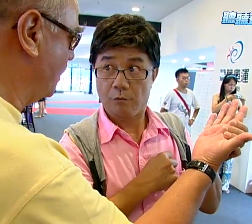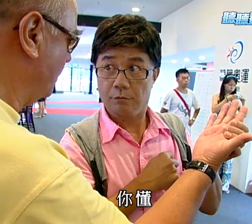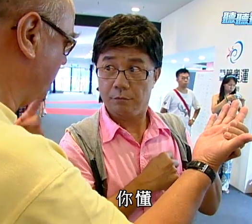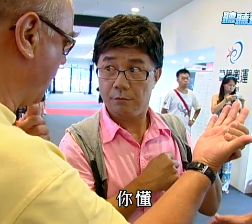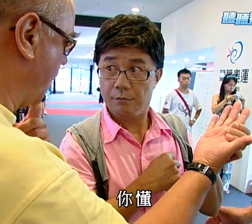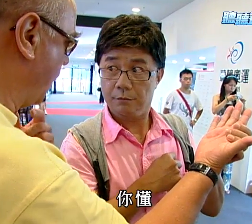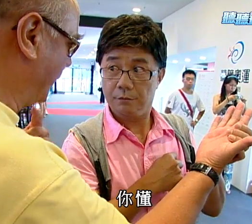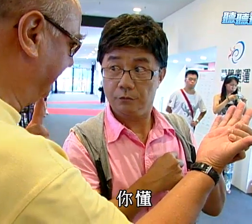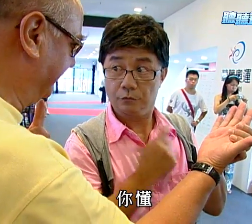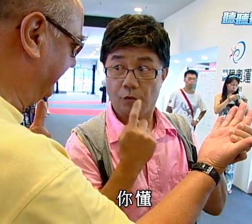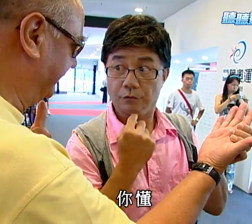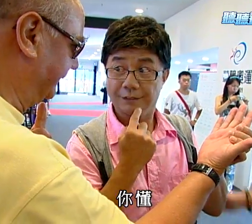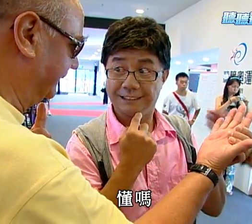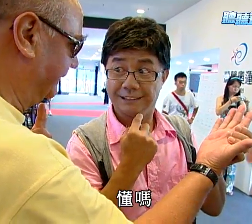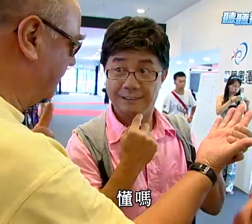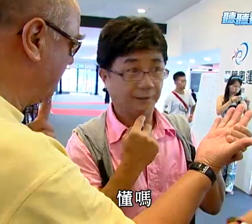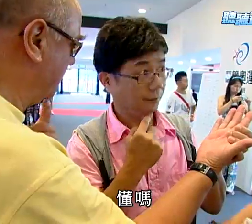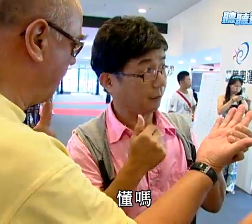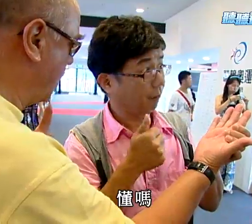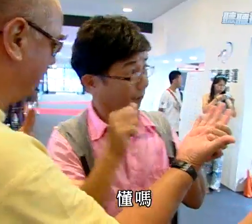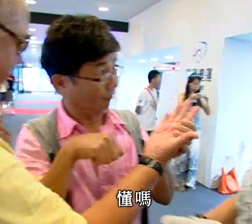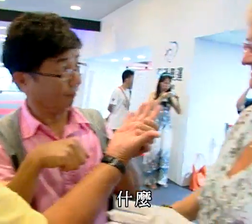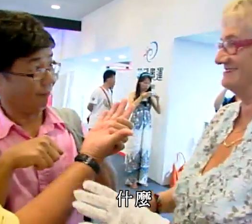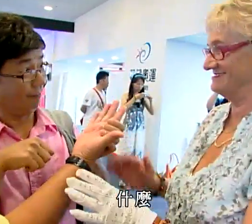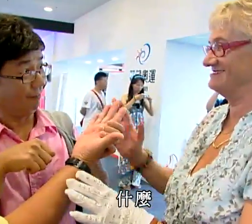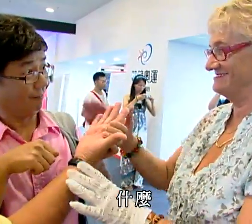你懂？懂吗？什